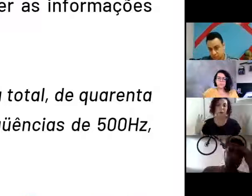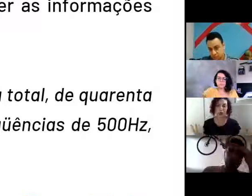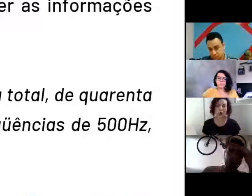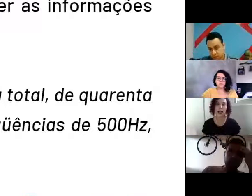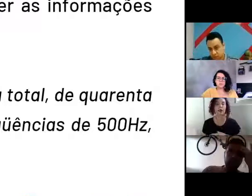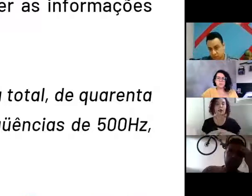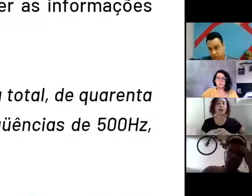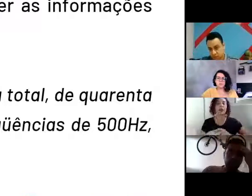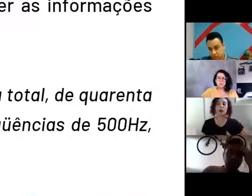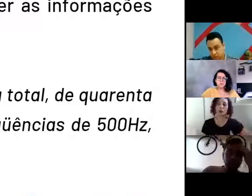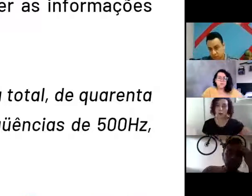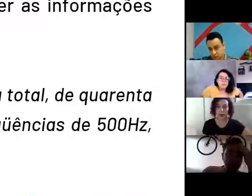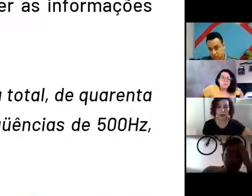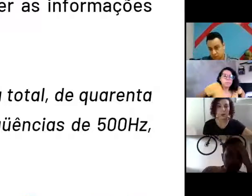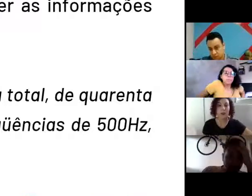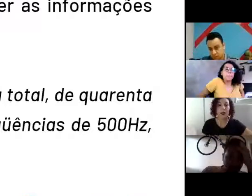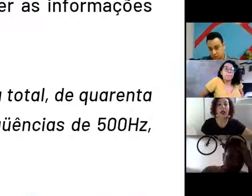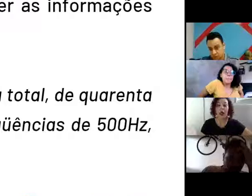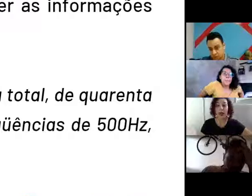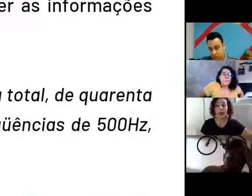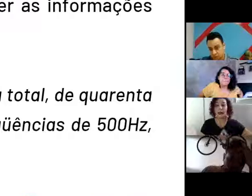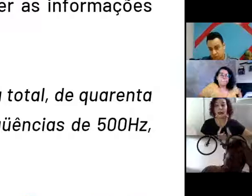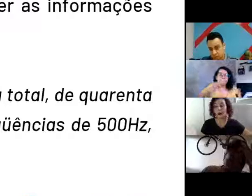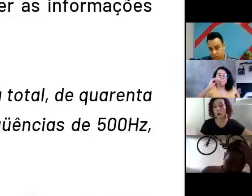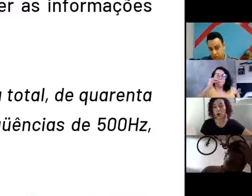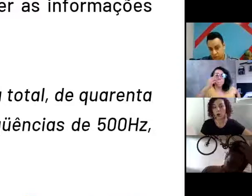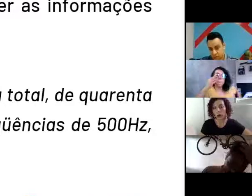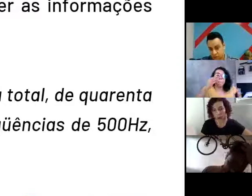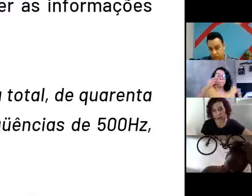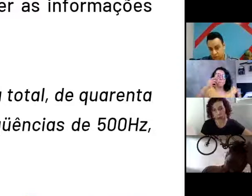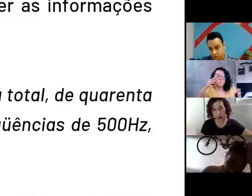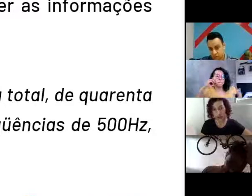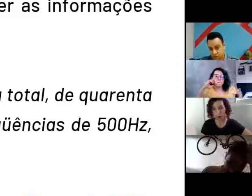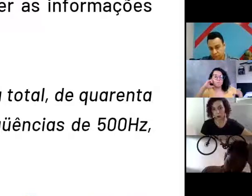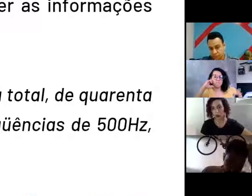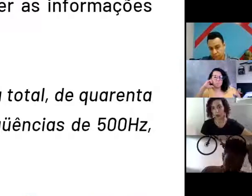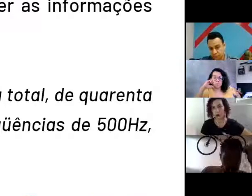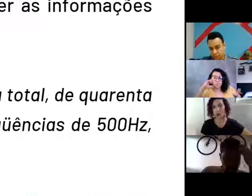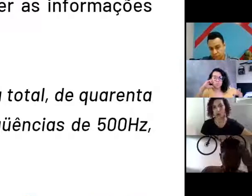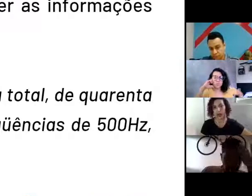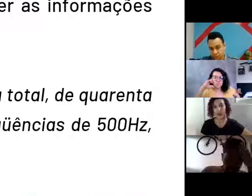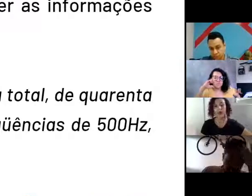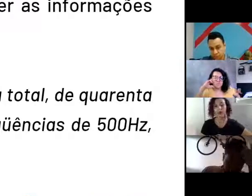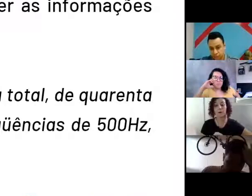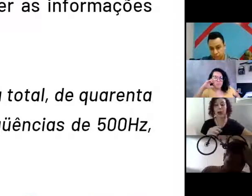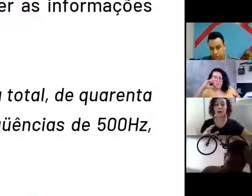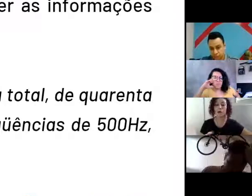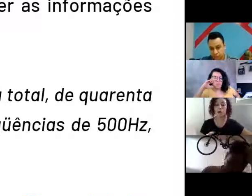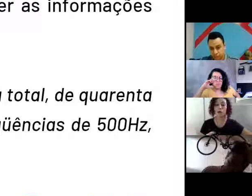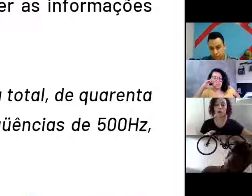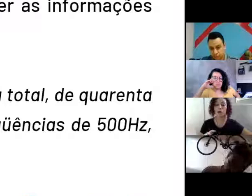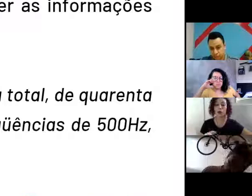dessa comunidade e tudo mais. Então, eu coloco aqui esse conceito de surdez